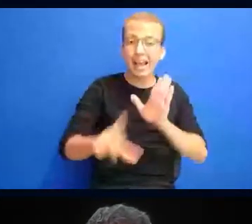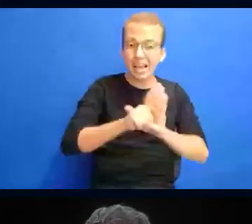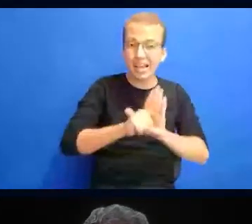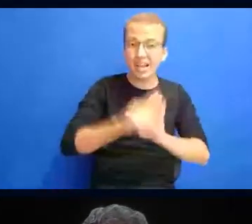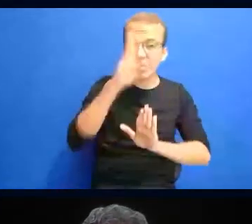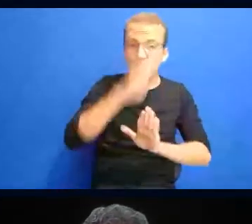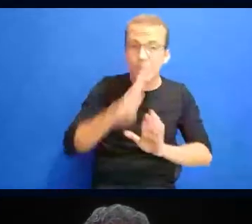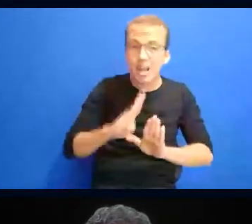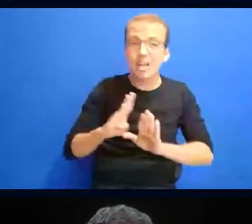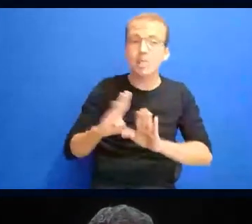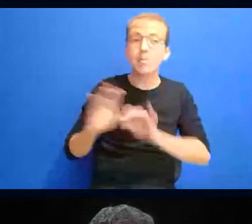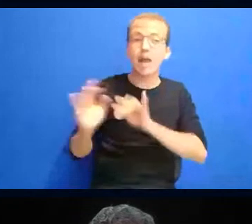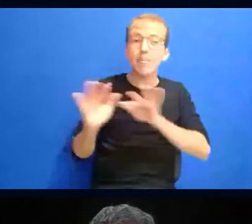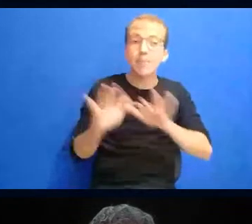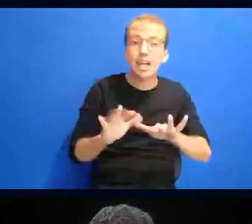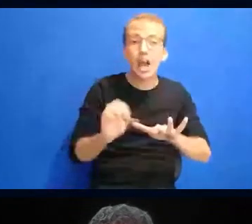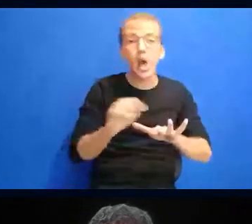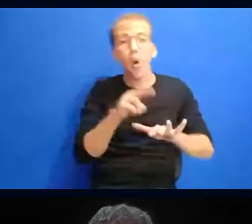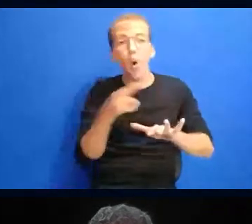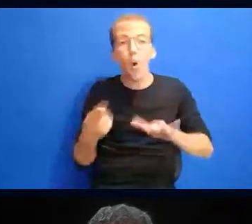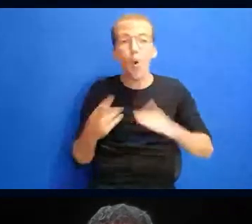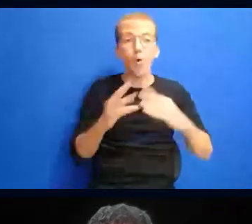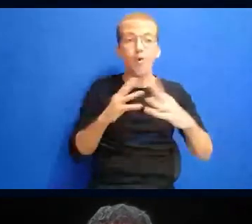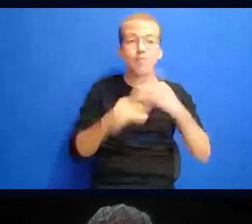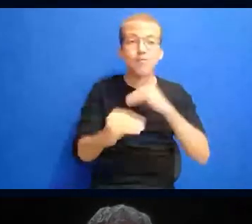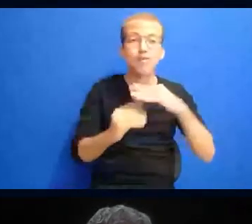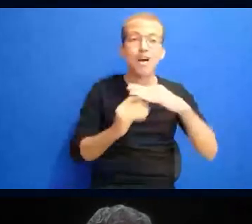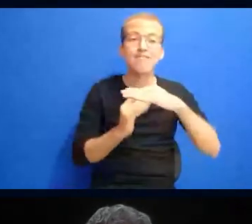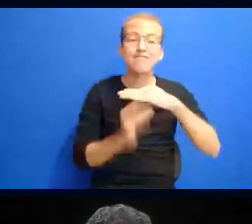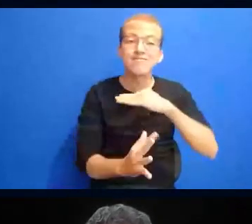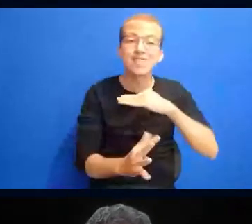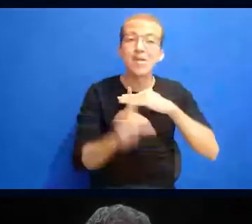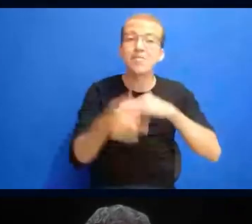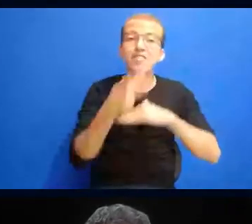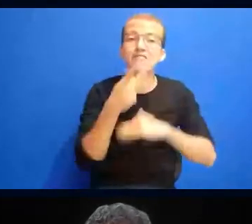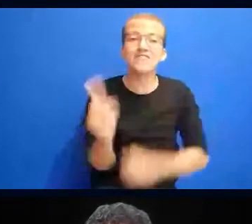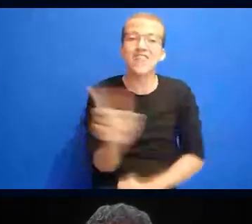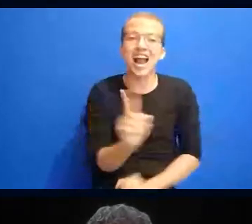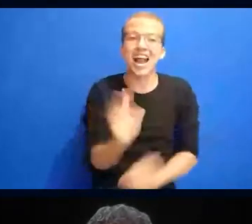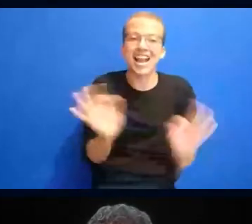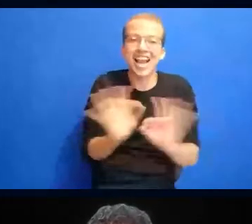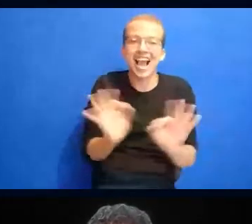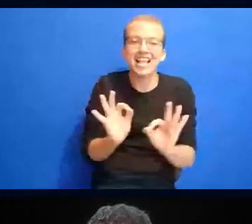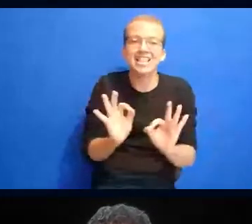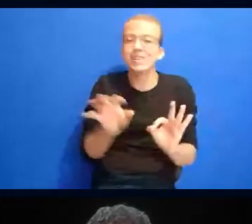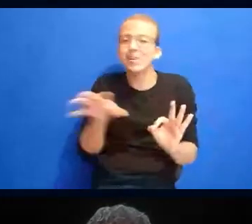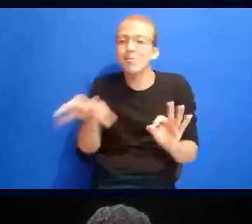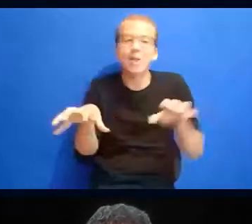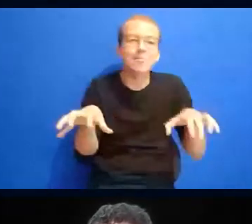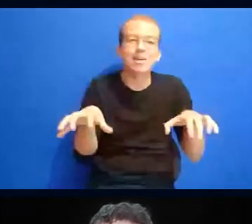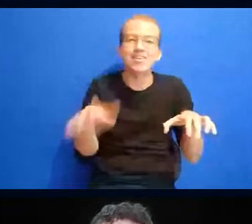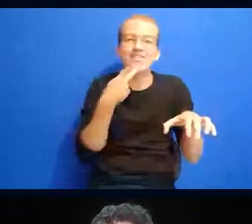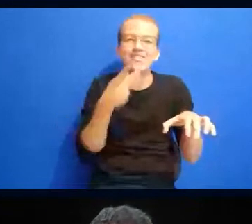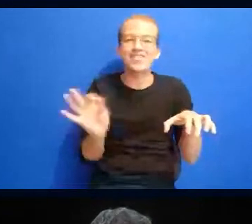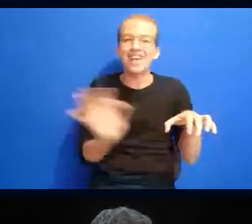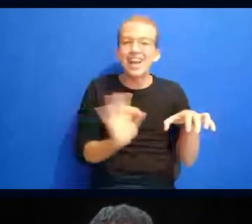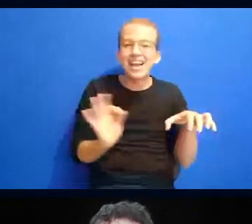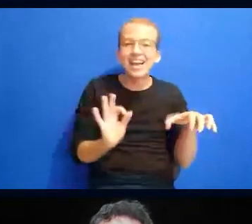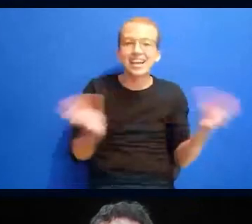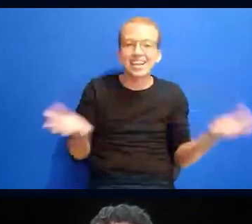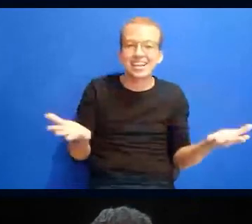ou refugiados, elas não dão providência sobre isso. Então, muit das vezes, esses refugiados que vêm com os